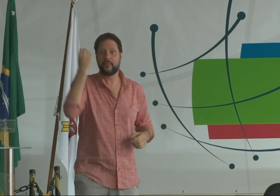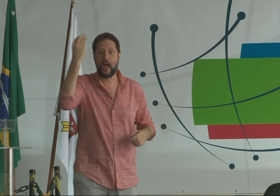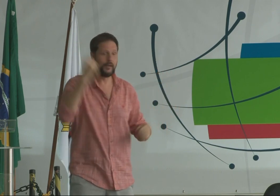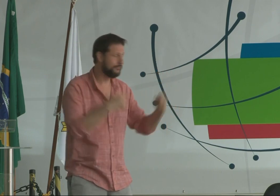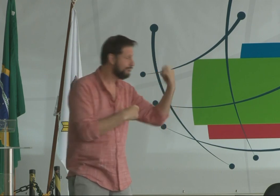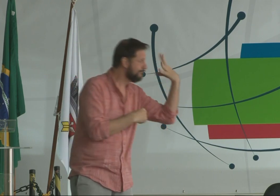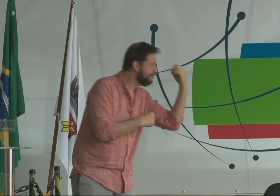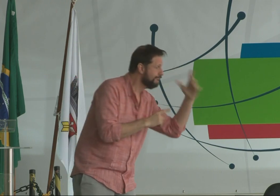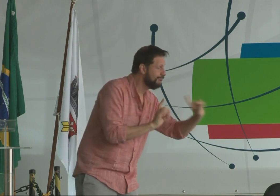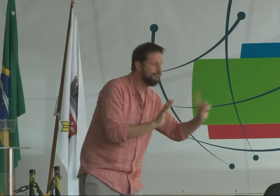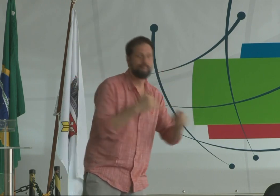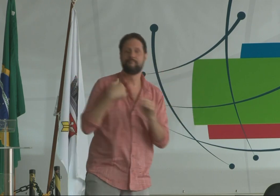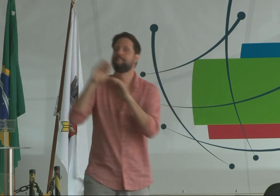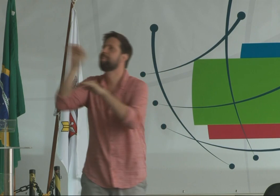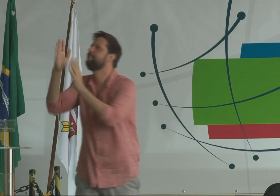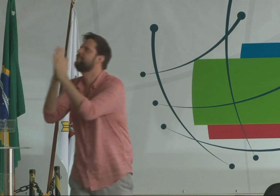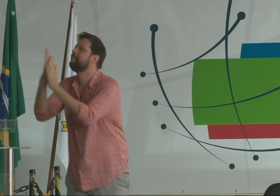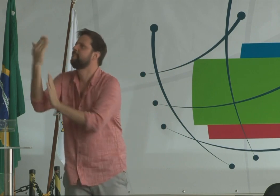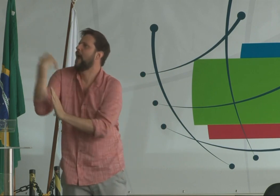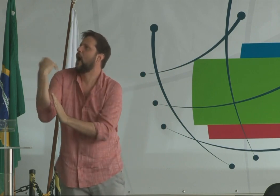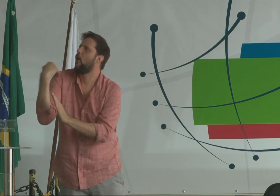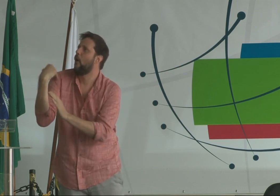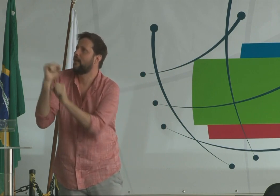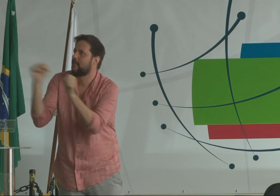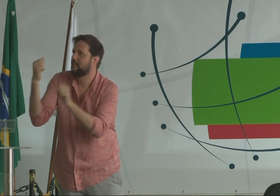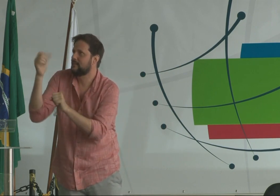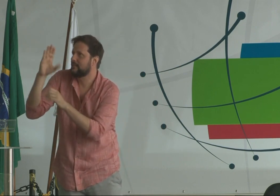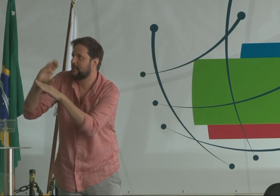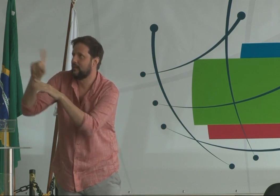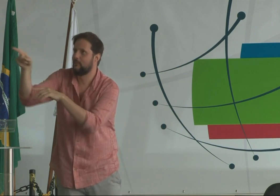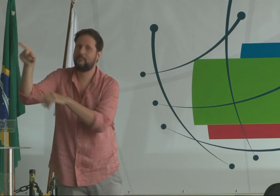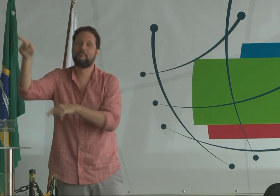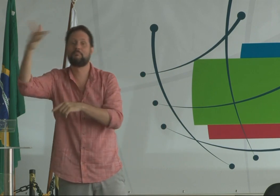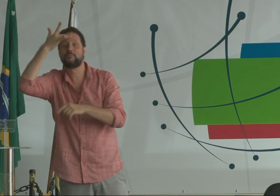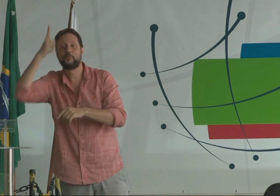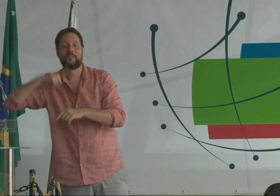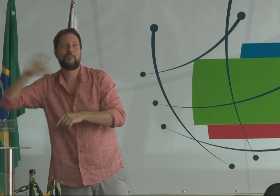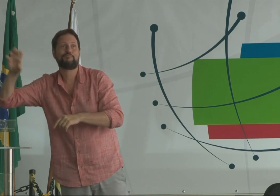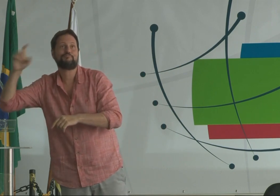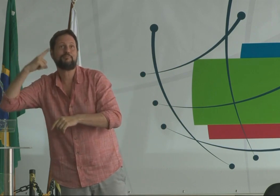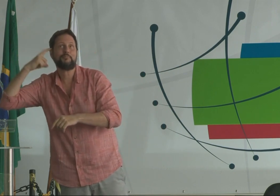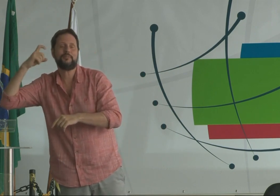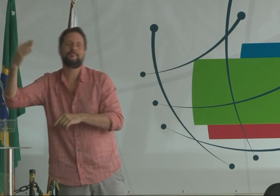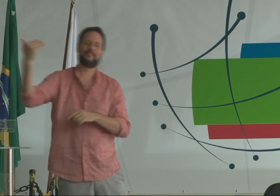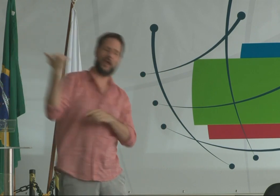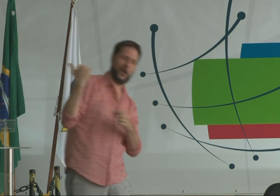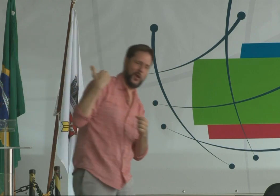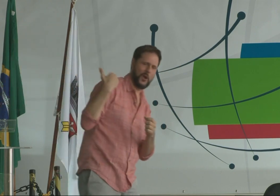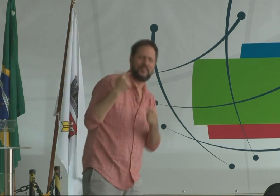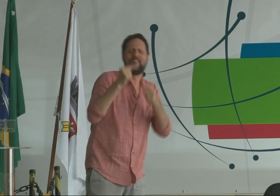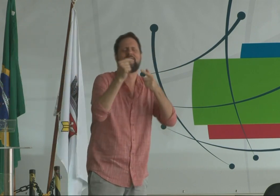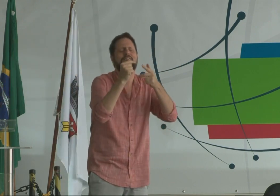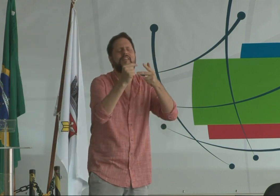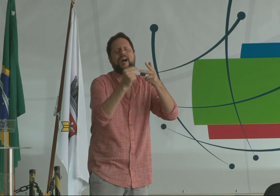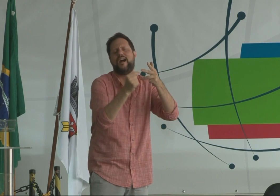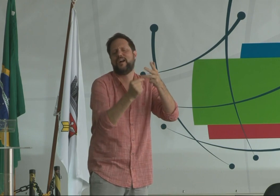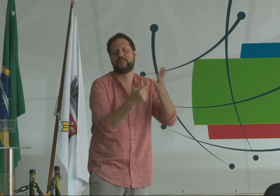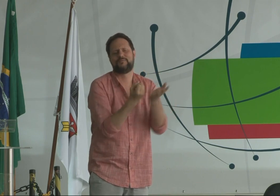hoje. Então, hoje é muito mais prático, exemplo. Eu tinha que pedir a alguém para ele me acordar, inclusive, quando eu tinha um compromisso, porque eu ia escutar o despertador.